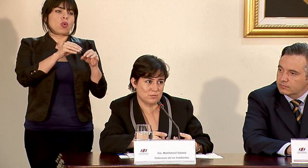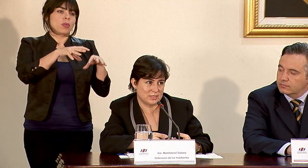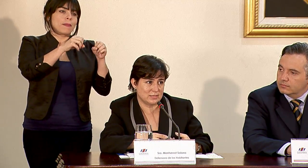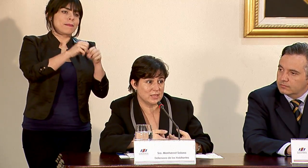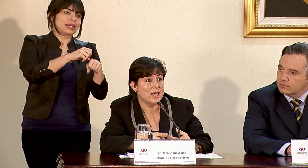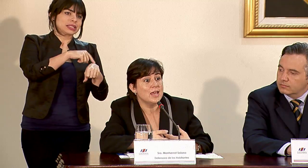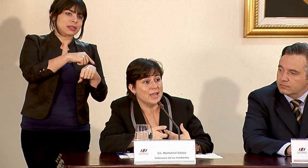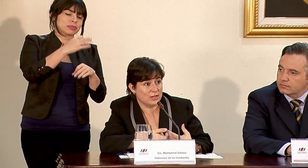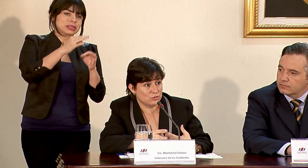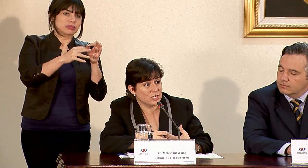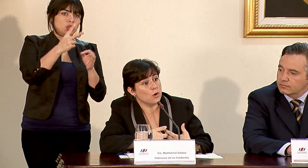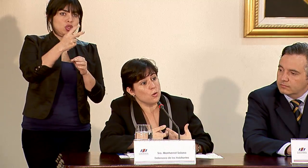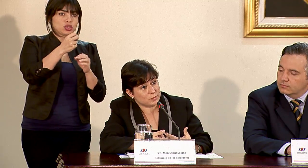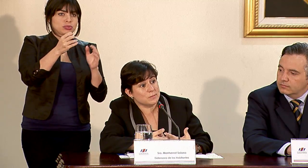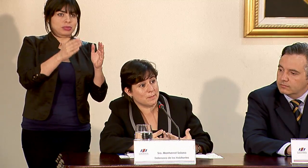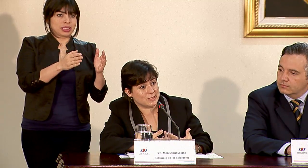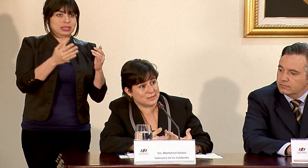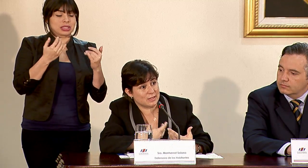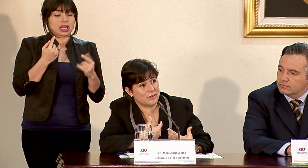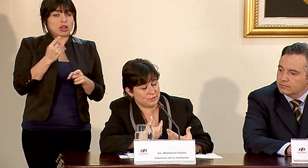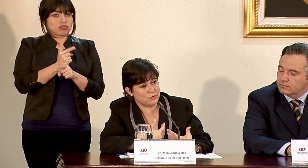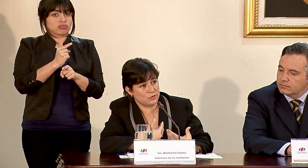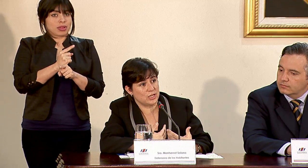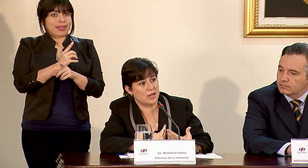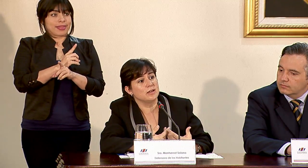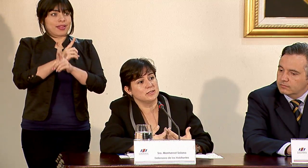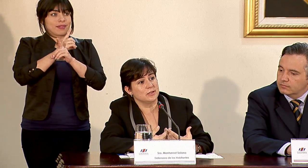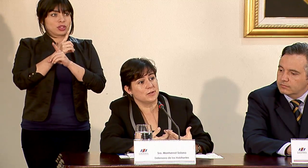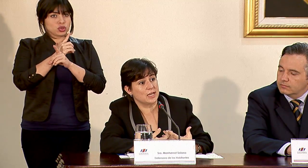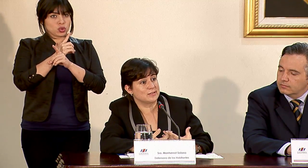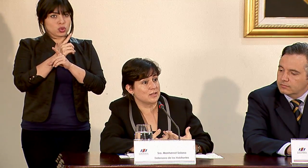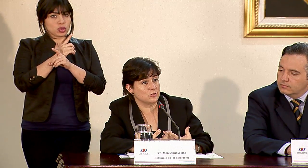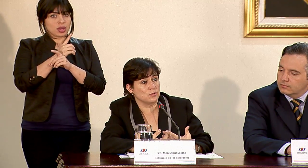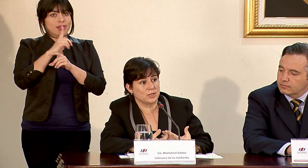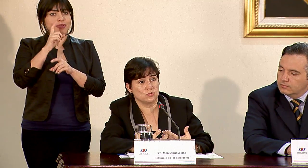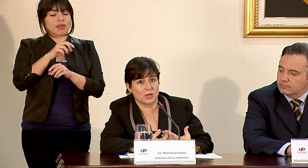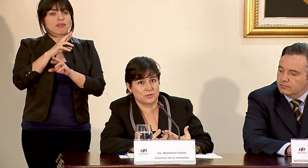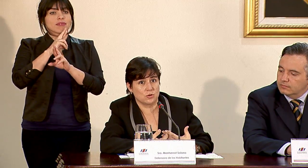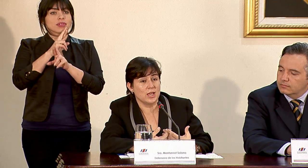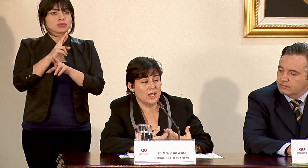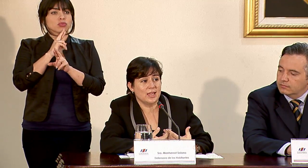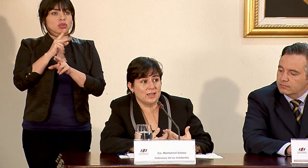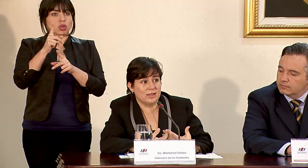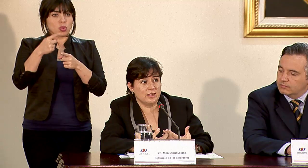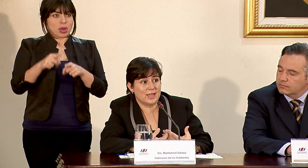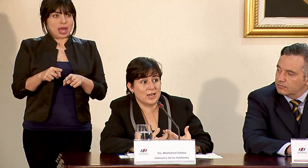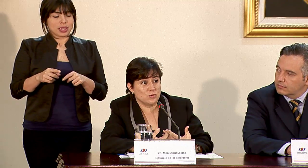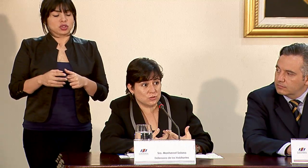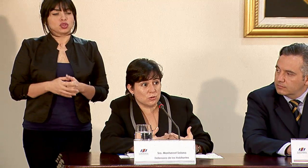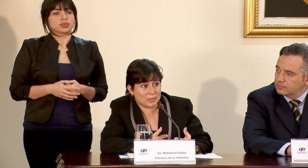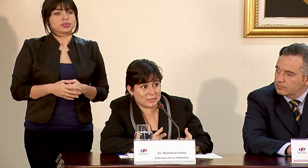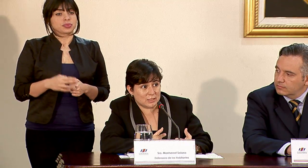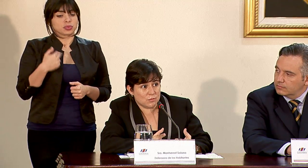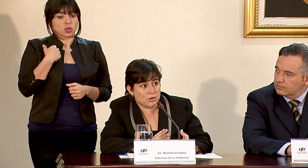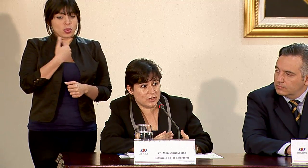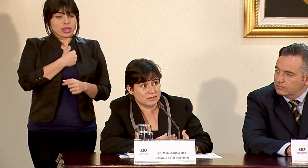que los dos meses en los que óptimamente la defensoría debería estar resolviendo un caso. Nuestro objetivo es